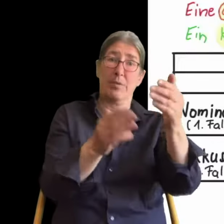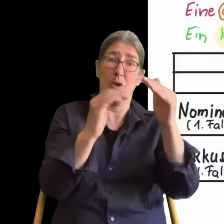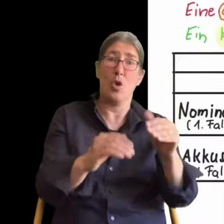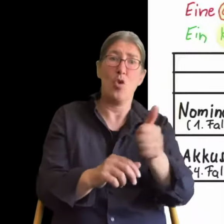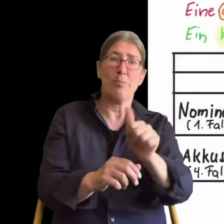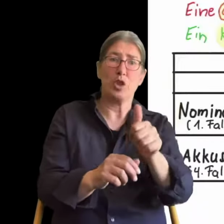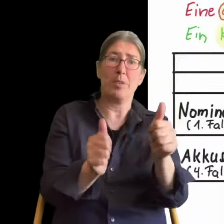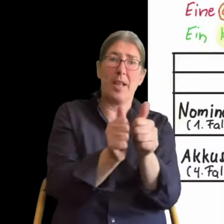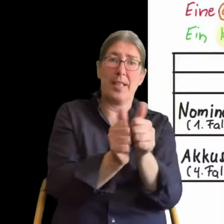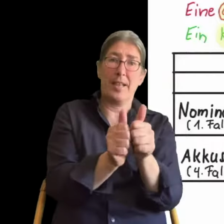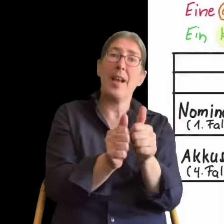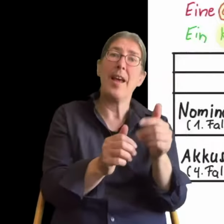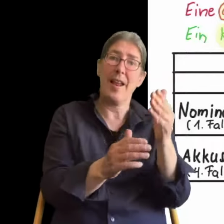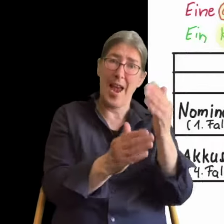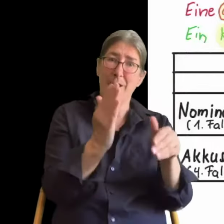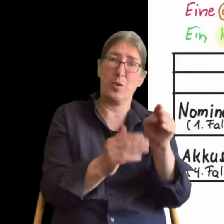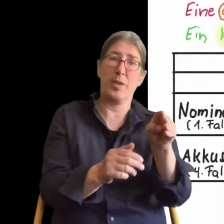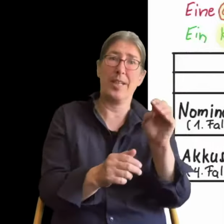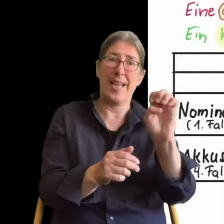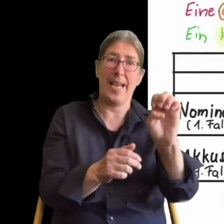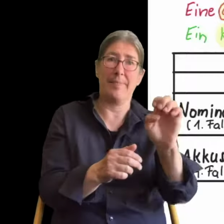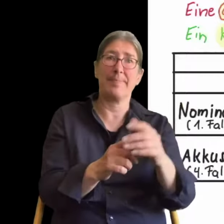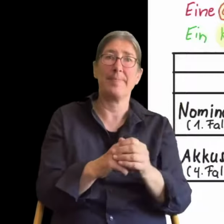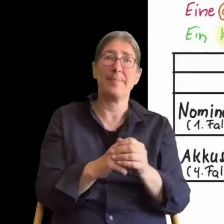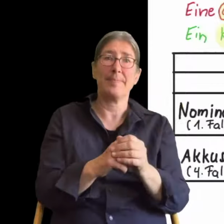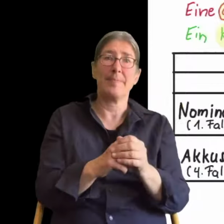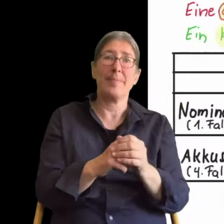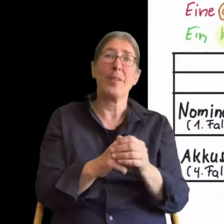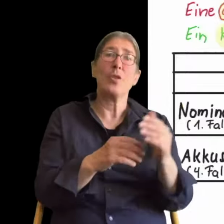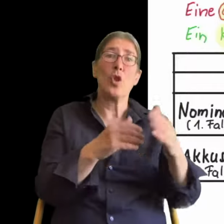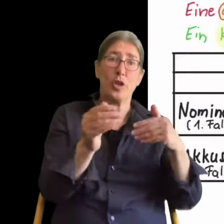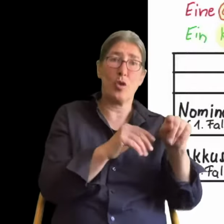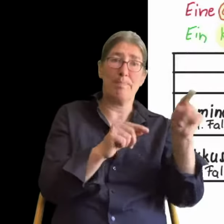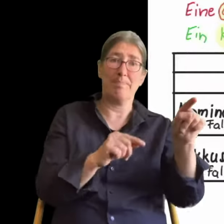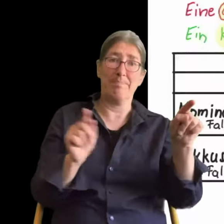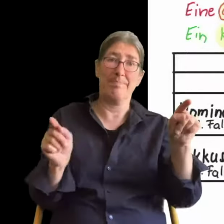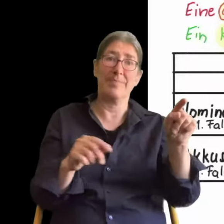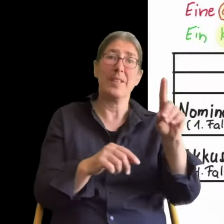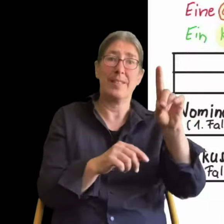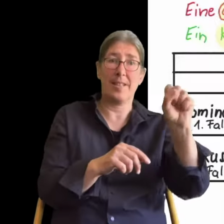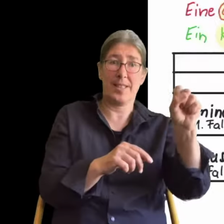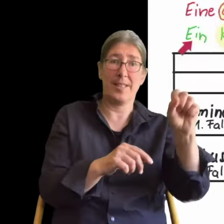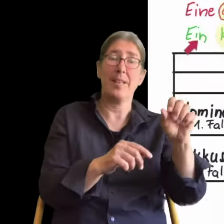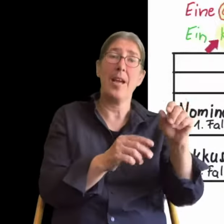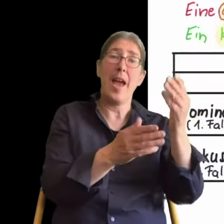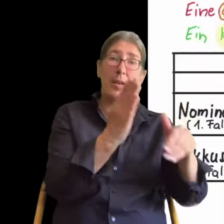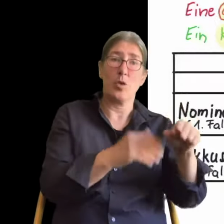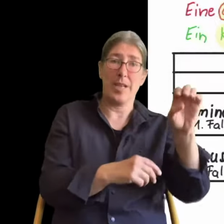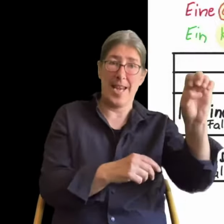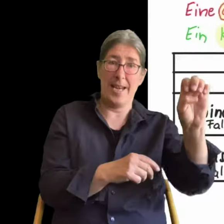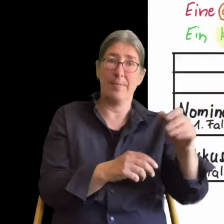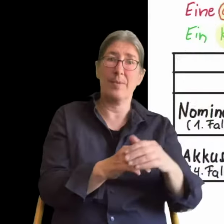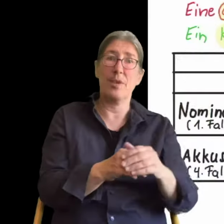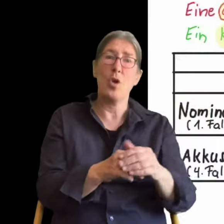Artikel auch die Endung E. Beim bestimmten Artikel im Neutrum, also das, die Endung E